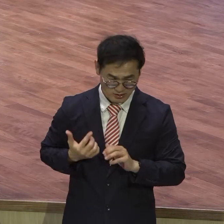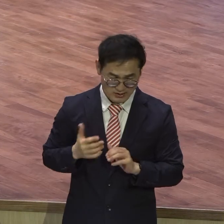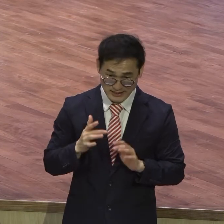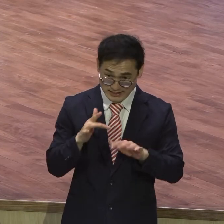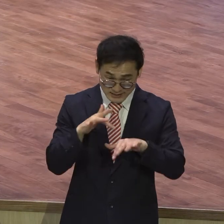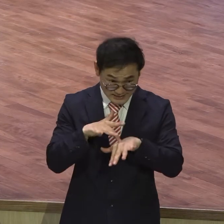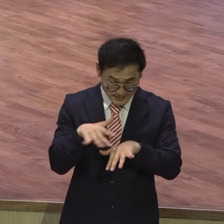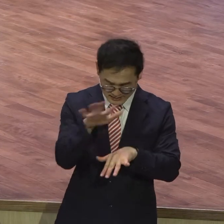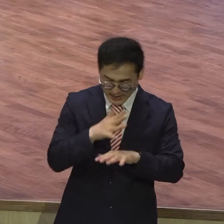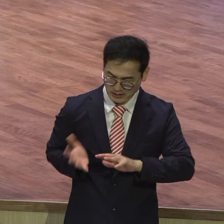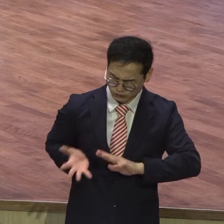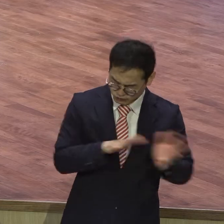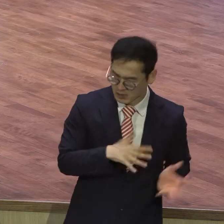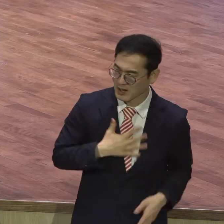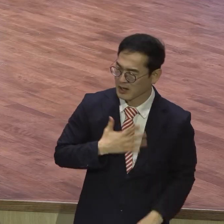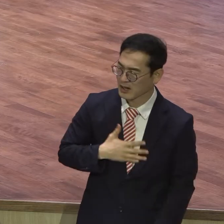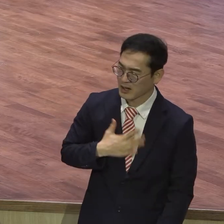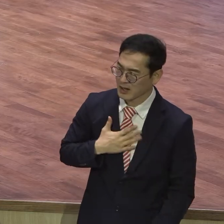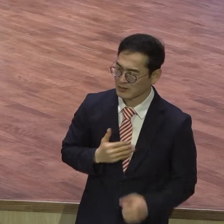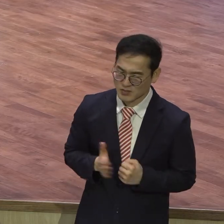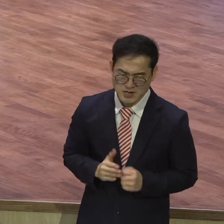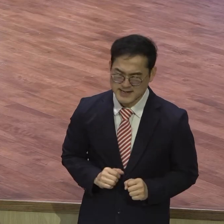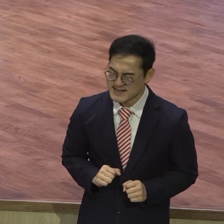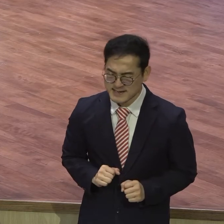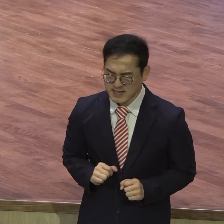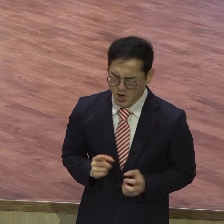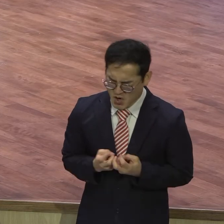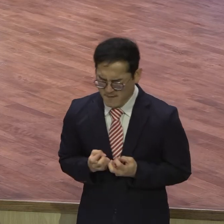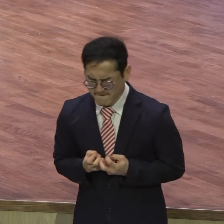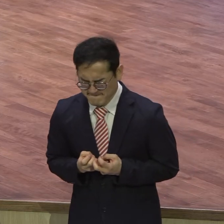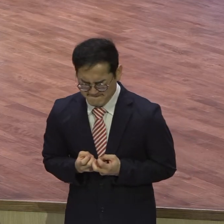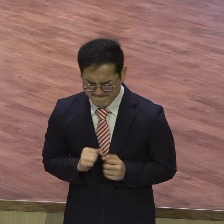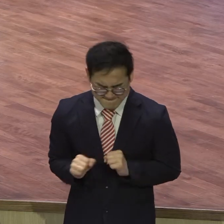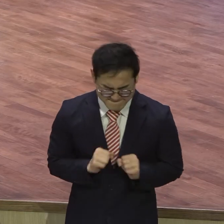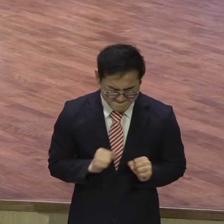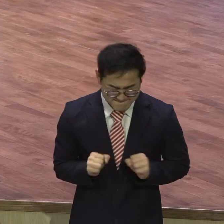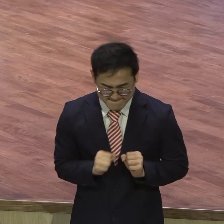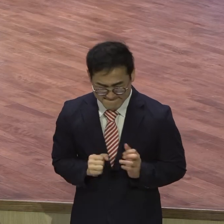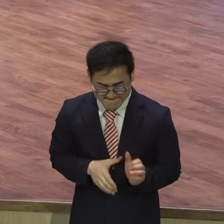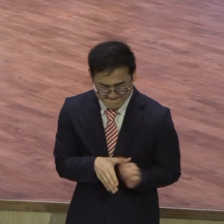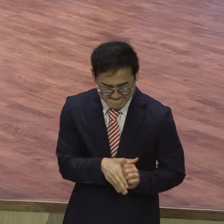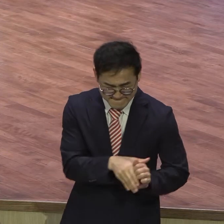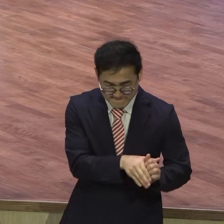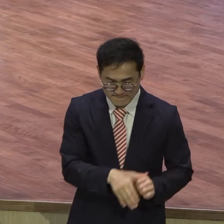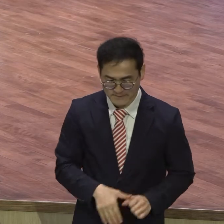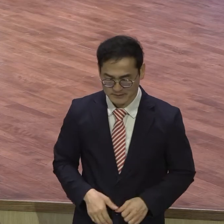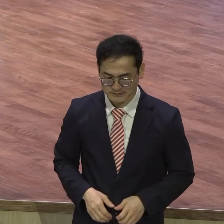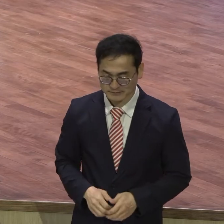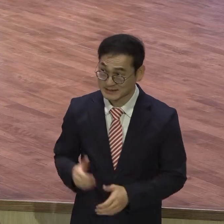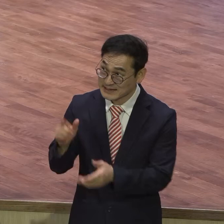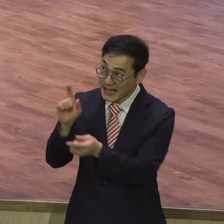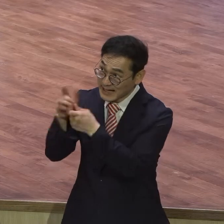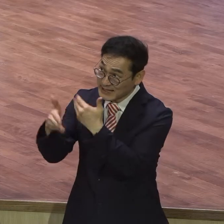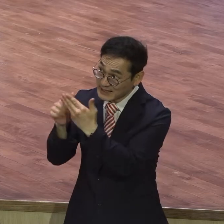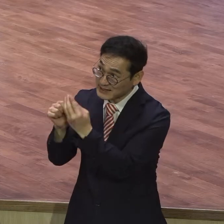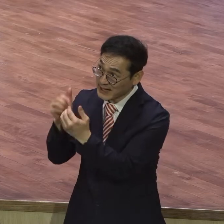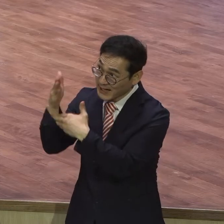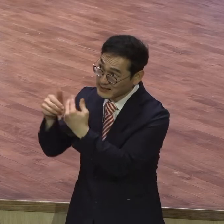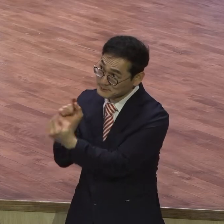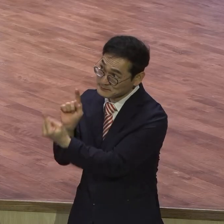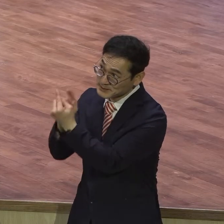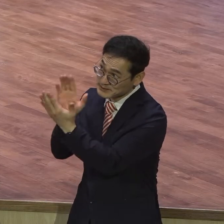특별히 하나님을 직접적으로 대항을 못하니까 하나님께서 유일하게